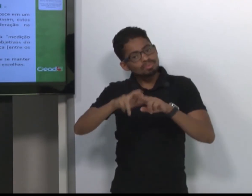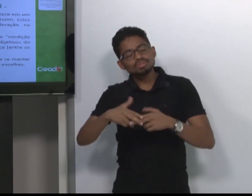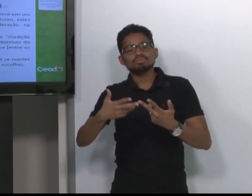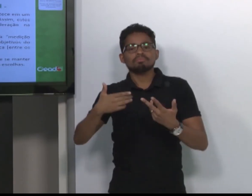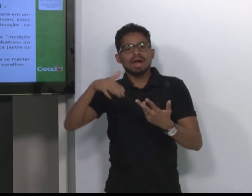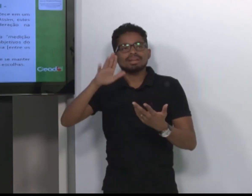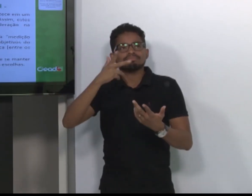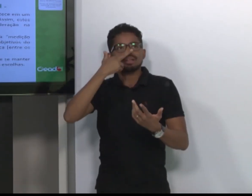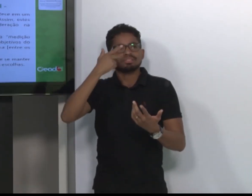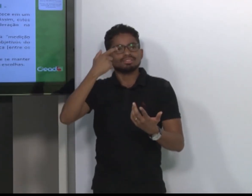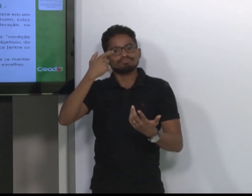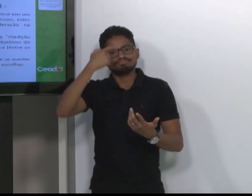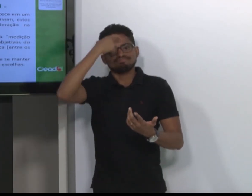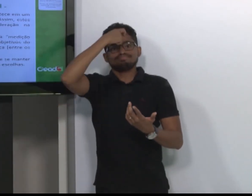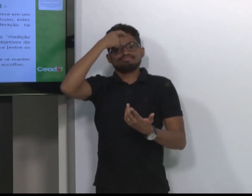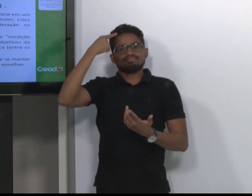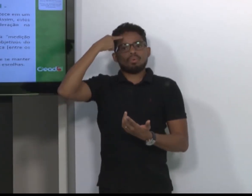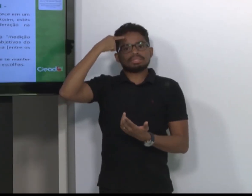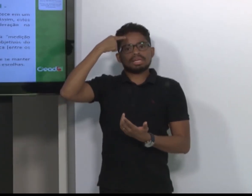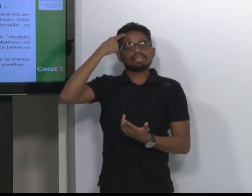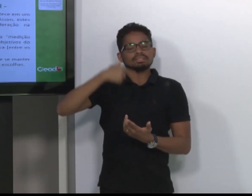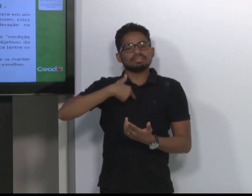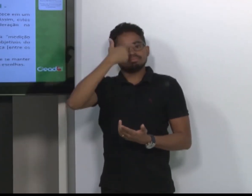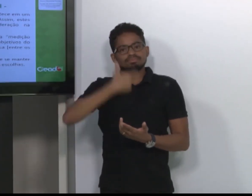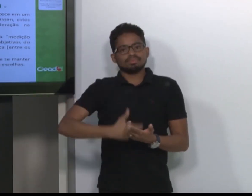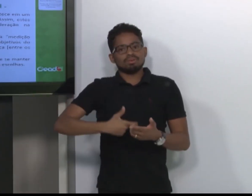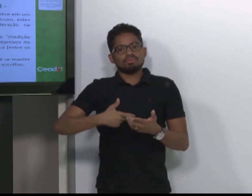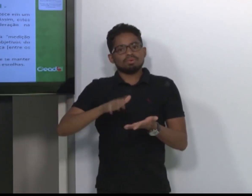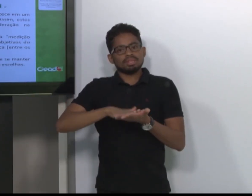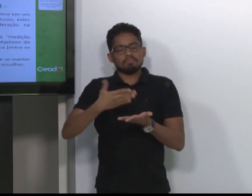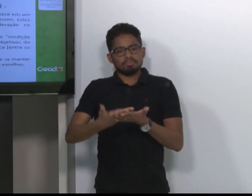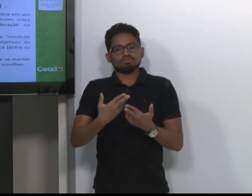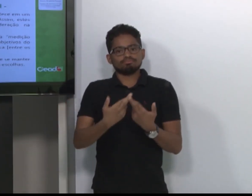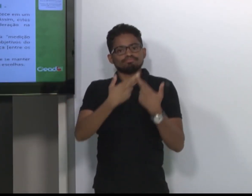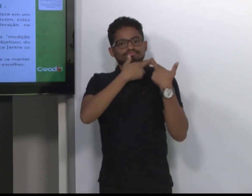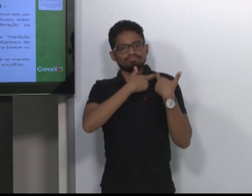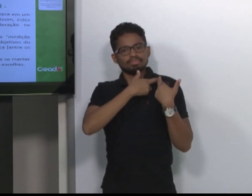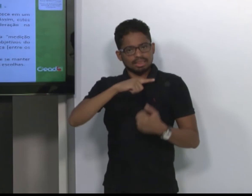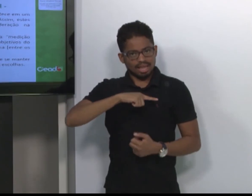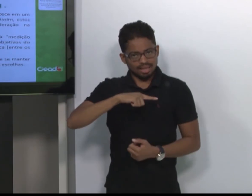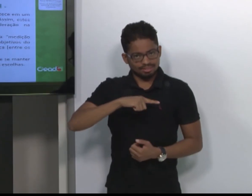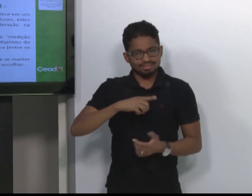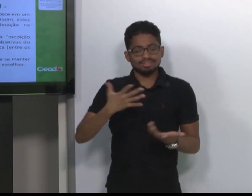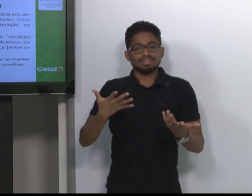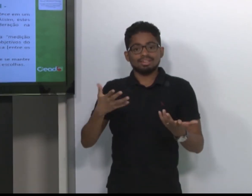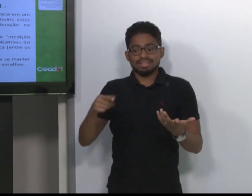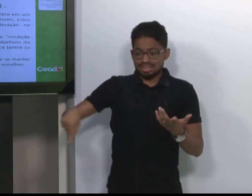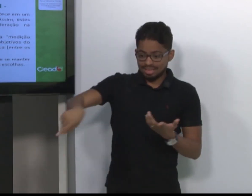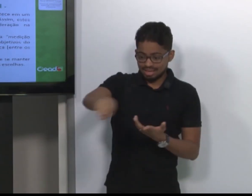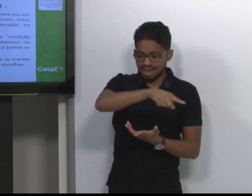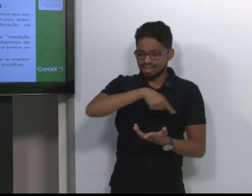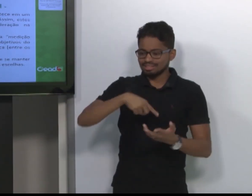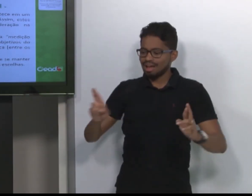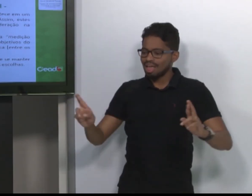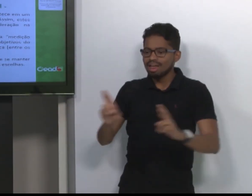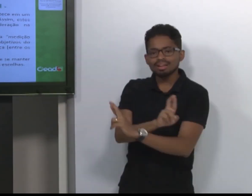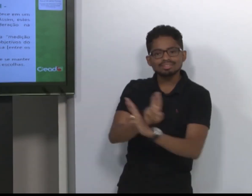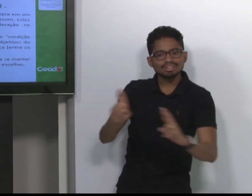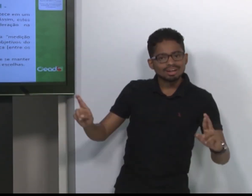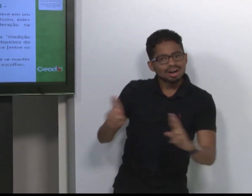estou envolvido, é o meu trabalho. É necessário que eu tenha consciência e responsabilidade pelo